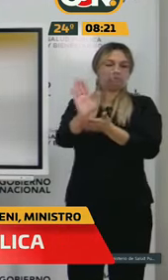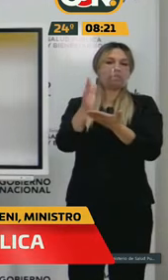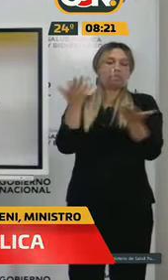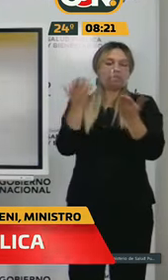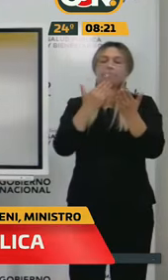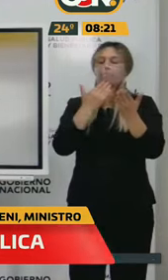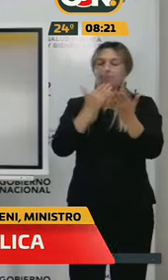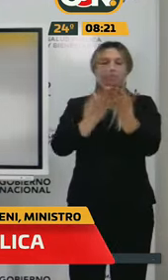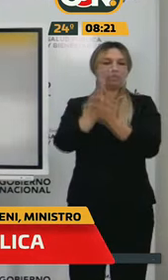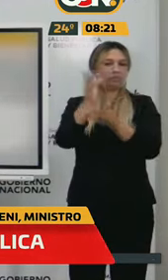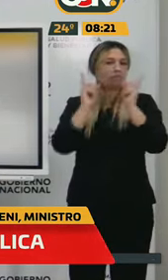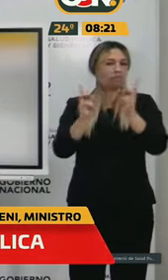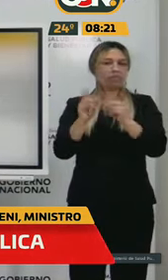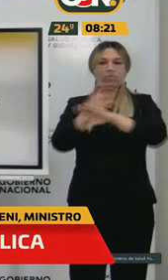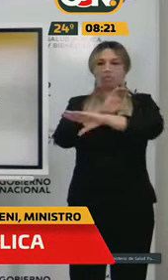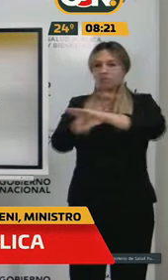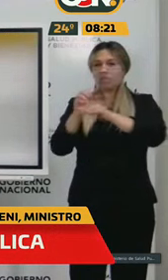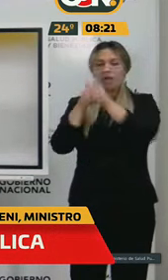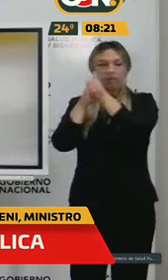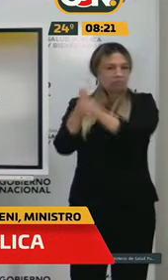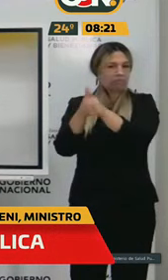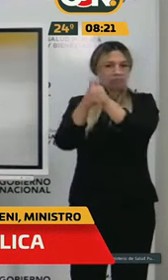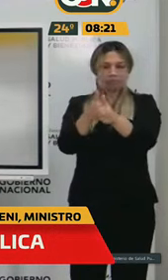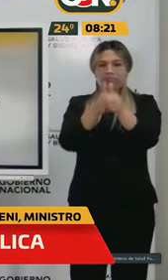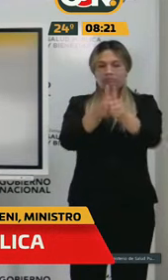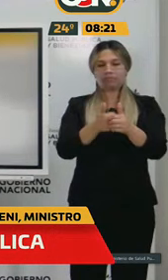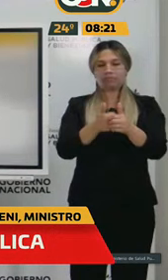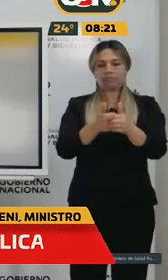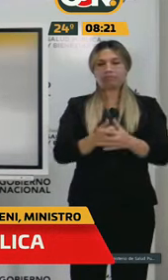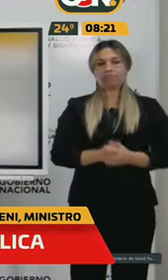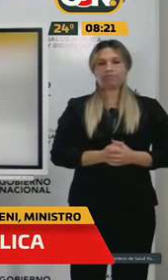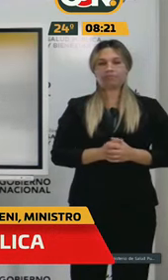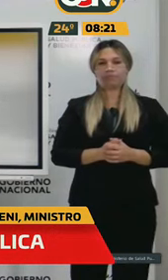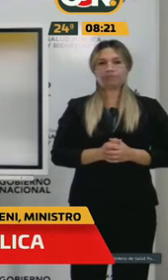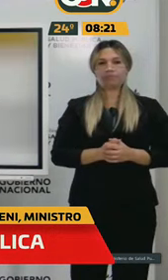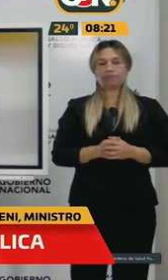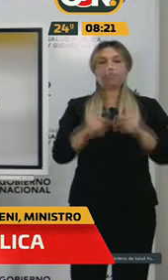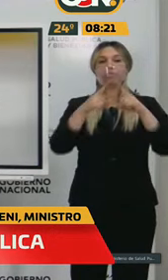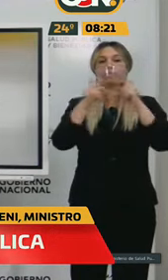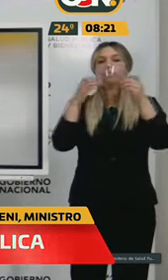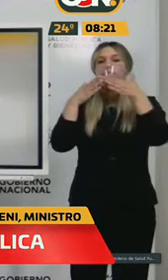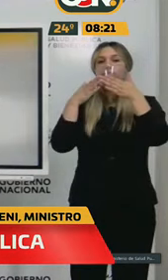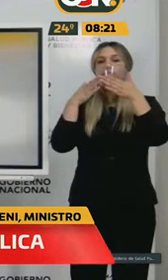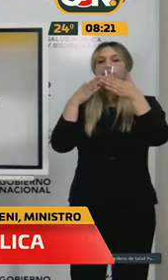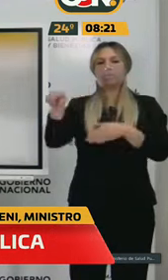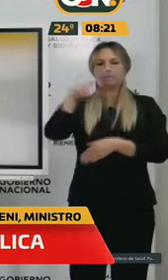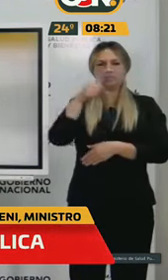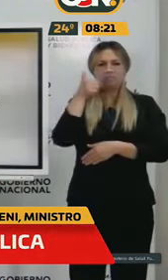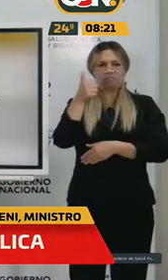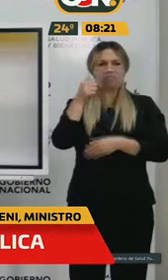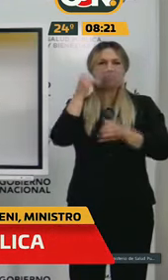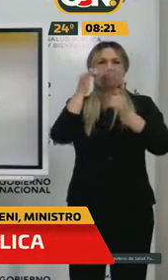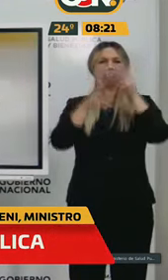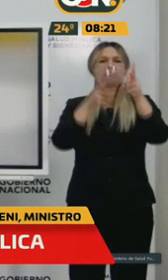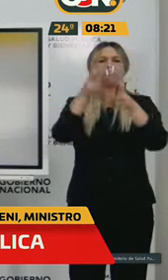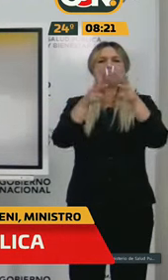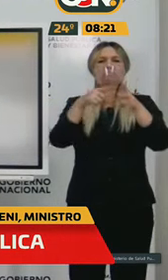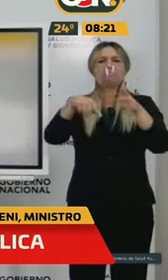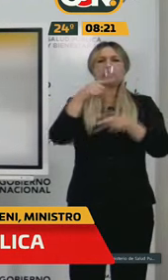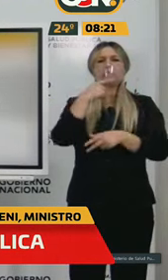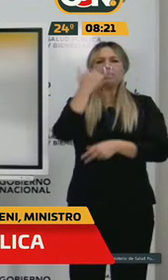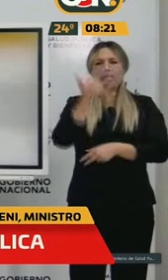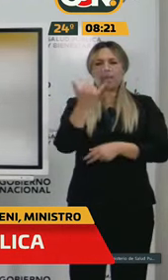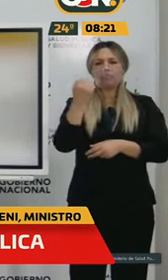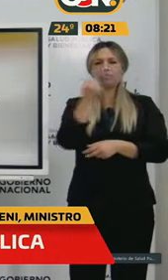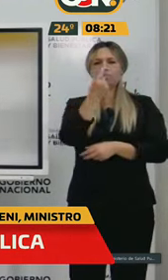sostenido. Consulta de Radio 1000. ¿Fue correcto enviar un mensaje positivo a la población teniendo en cuenta que hay sostenido